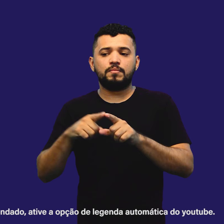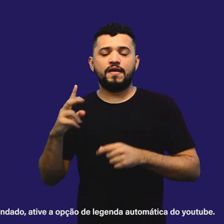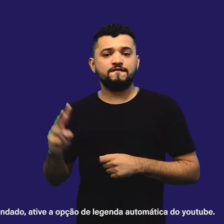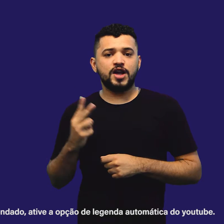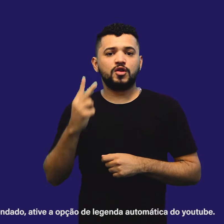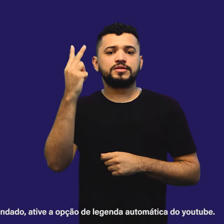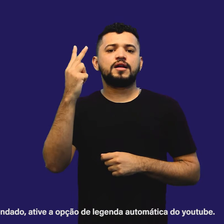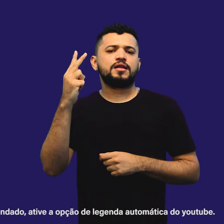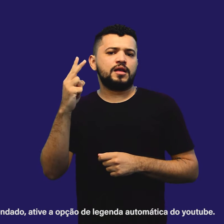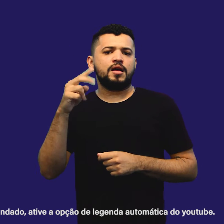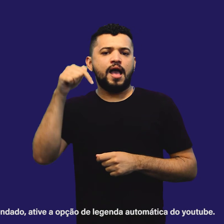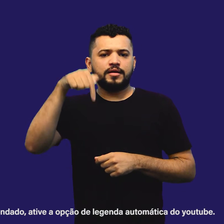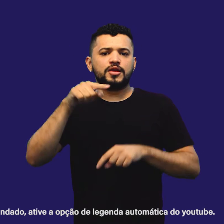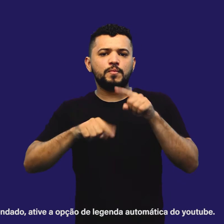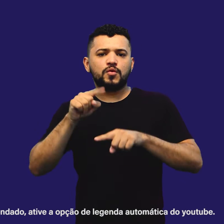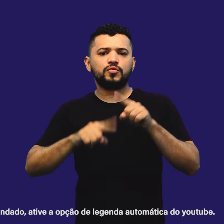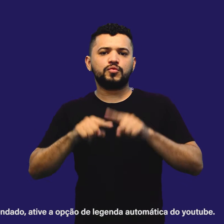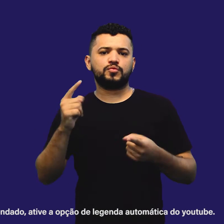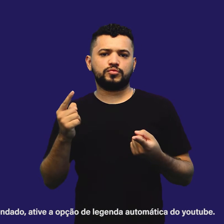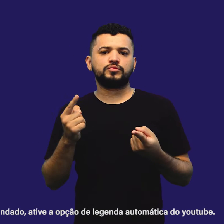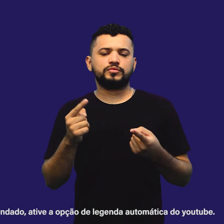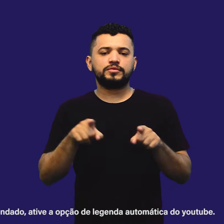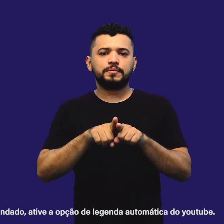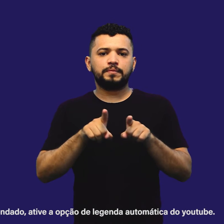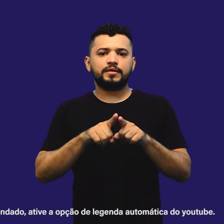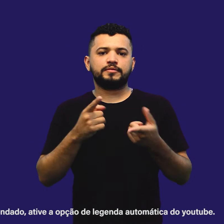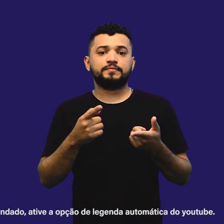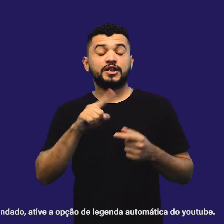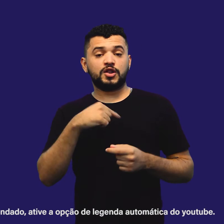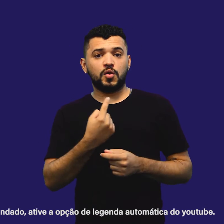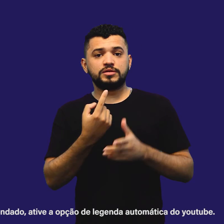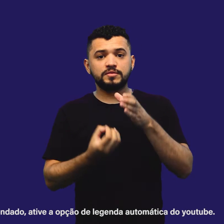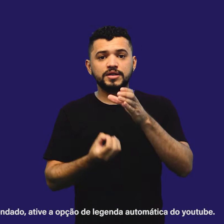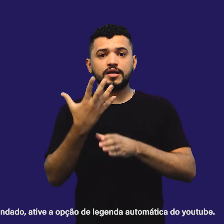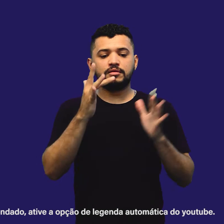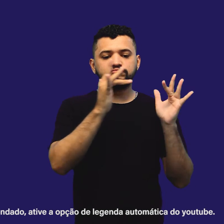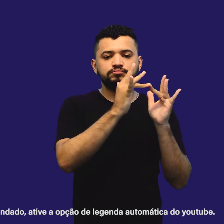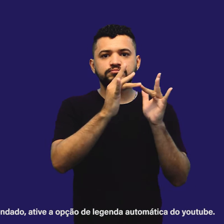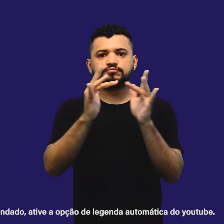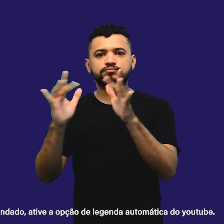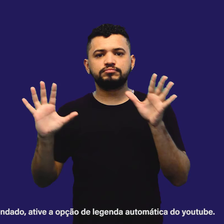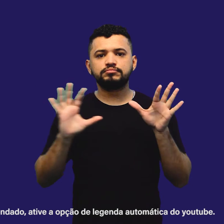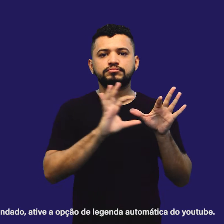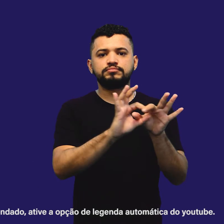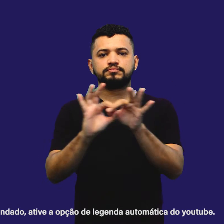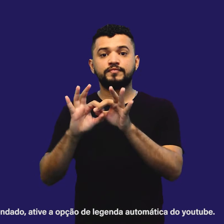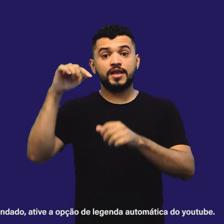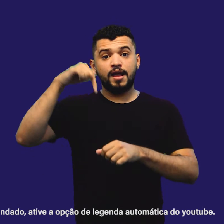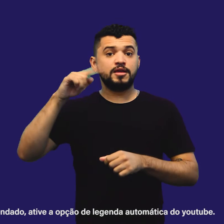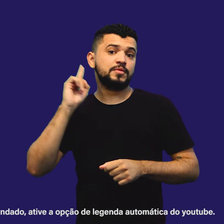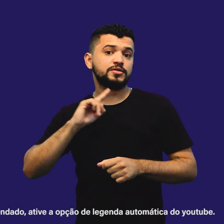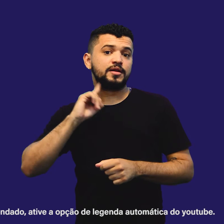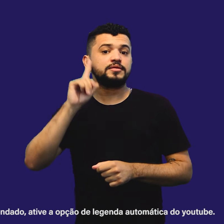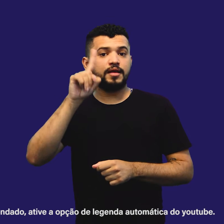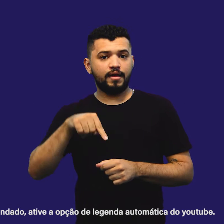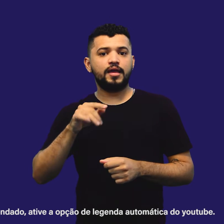também com esse conceito. Eu acho que a gente está formando uma rede, e em Minas Gerais é um grande exemplo para essa rede, que